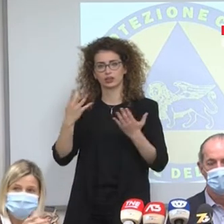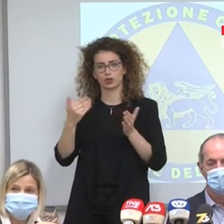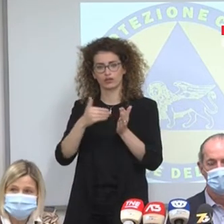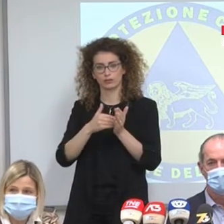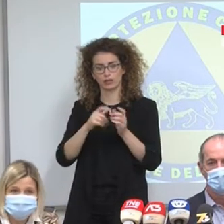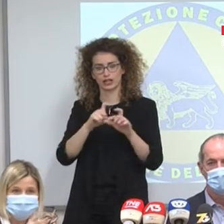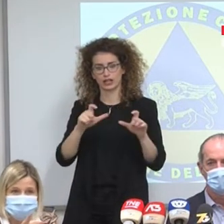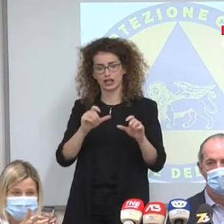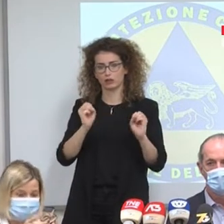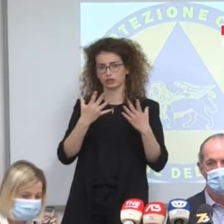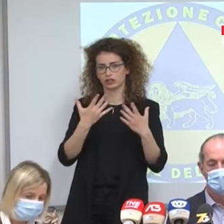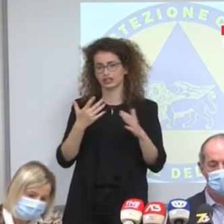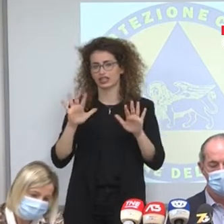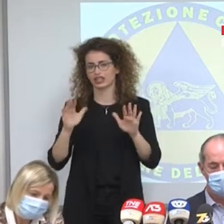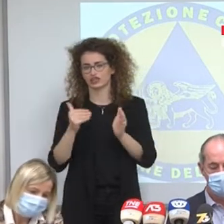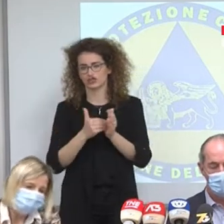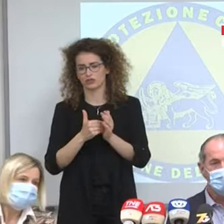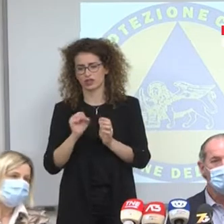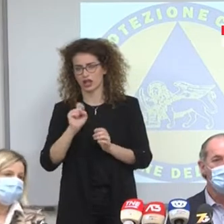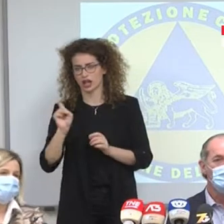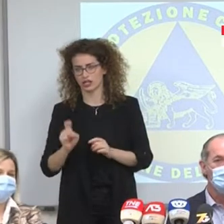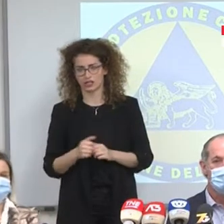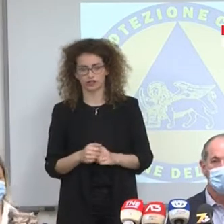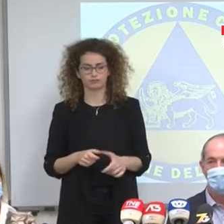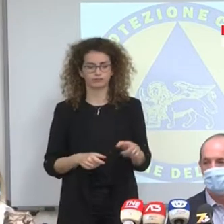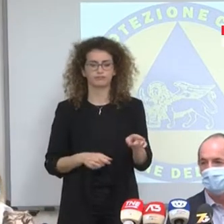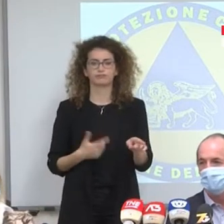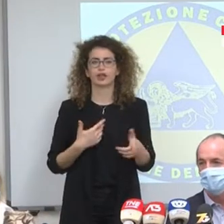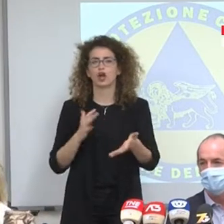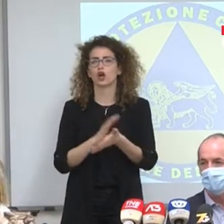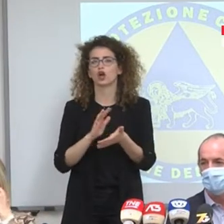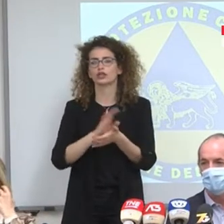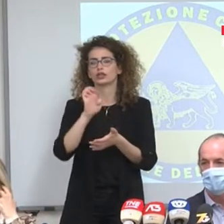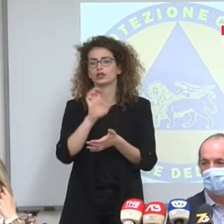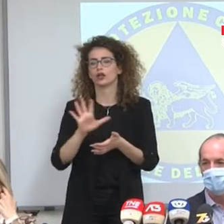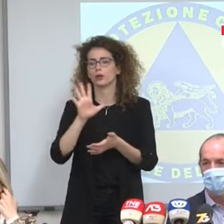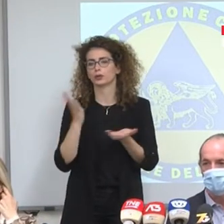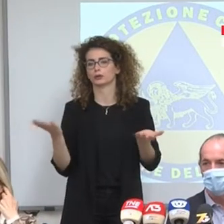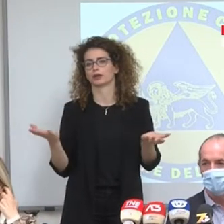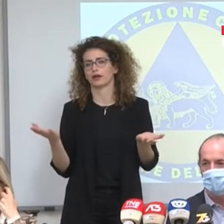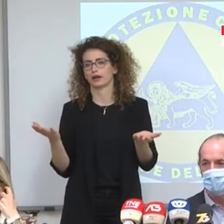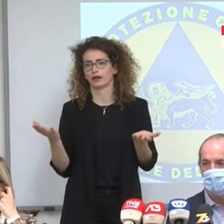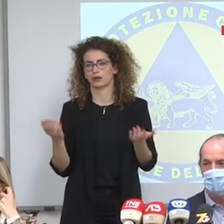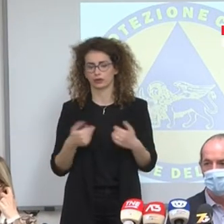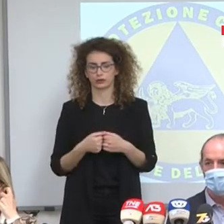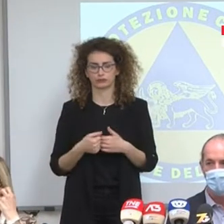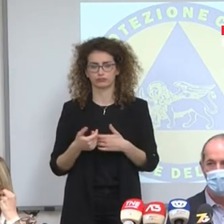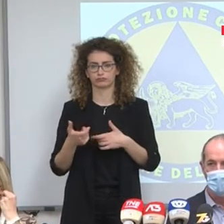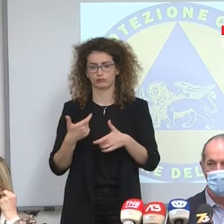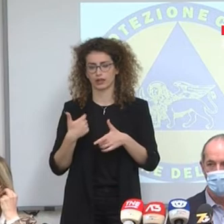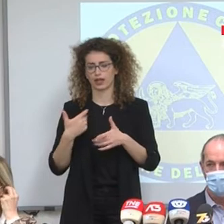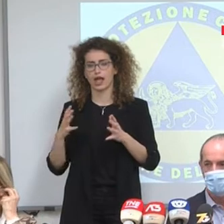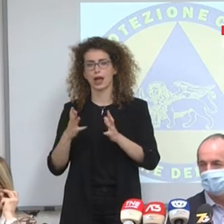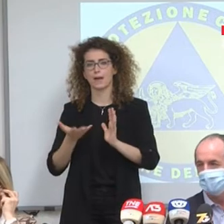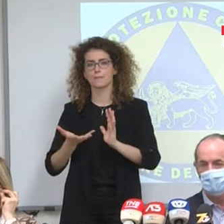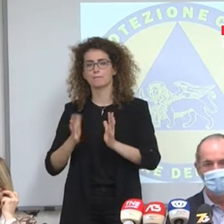Moderna e 10.000 di AstraZeneca erano quelle. Ma sentite, questo è il contratto europeo e il rapporto che abbiamo con queste big